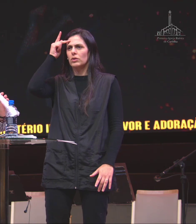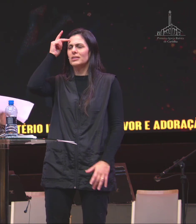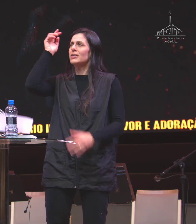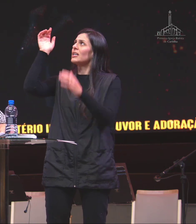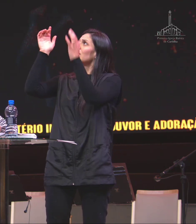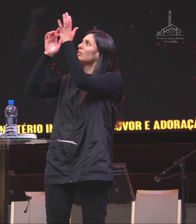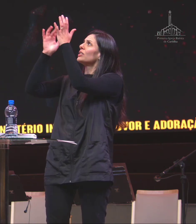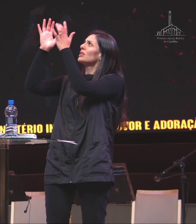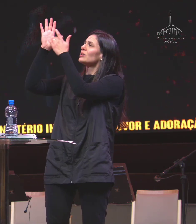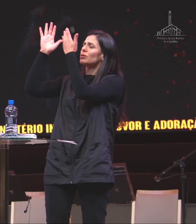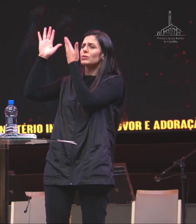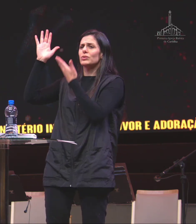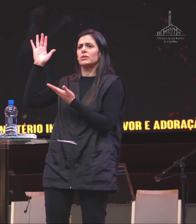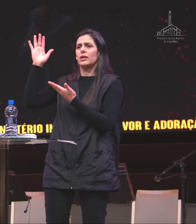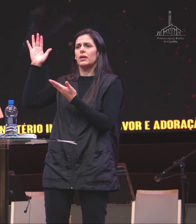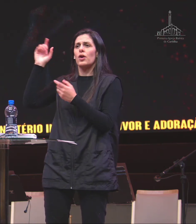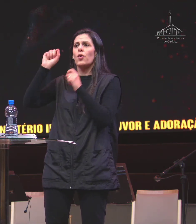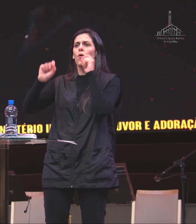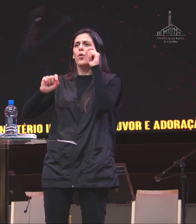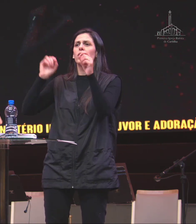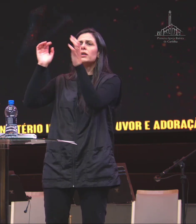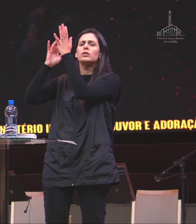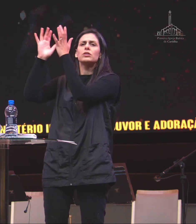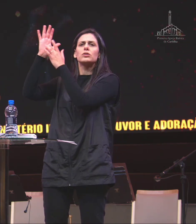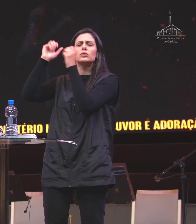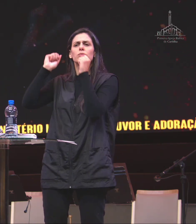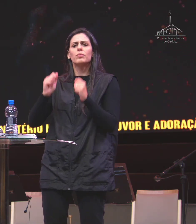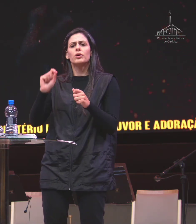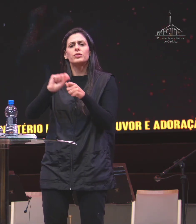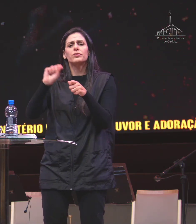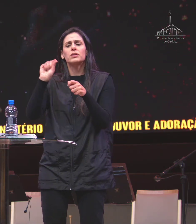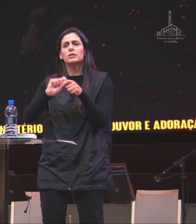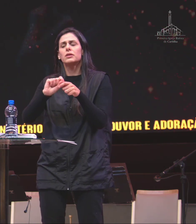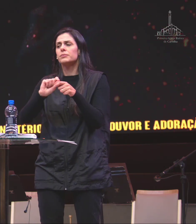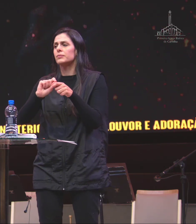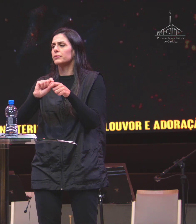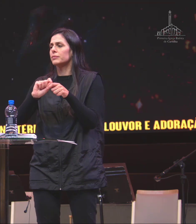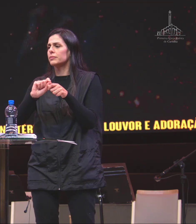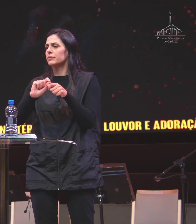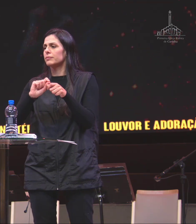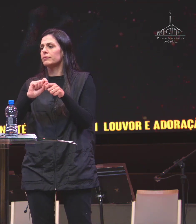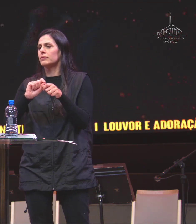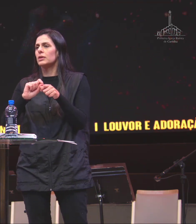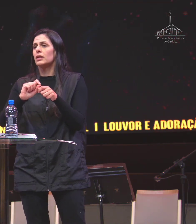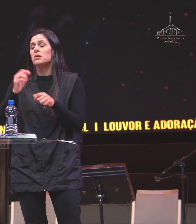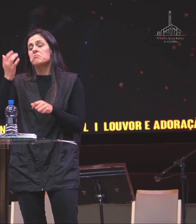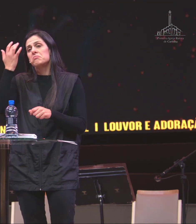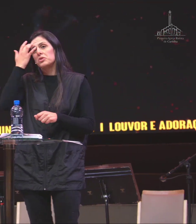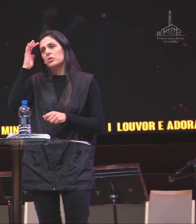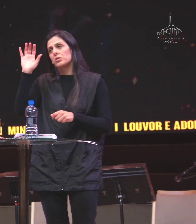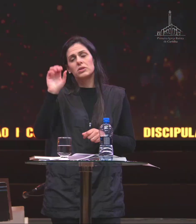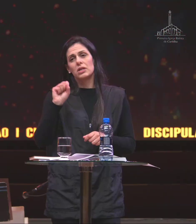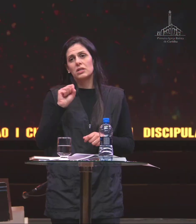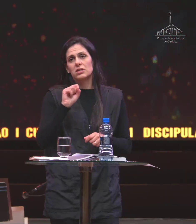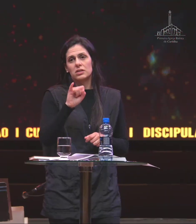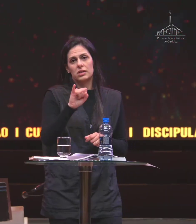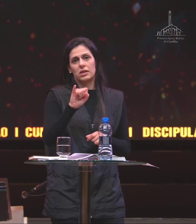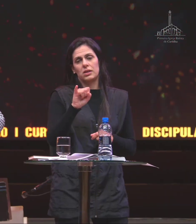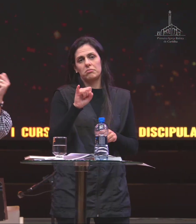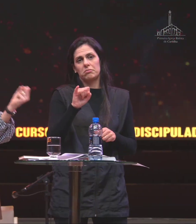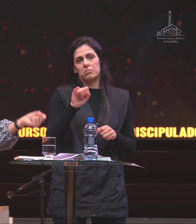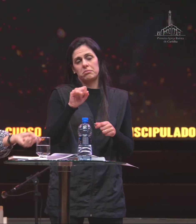Deus, não tive essa ideia, o Senhor colocou essa ideia no meu coração, então o Senhor que vai dar um jeito. Porque a ideia é